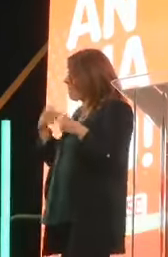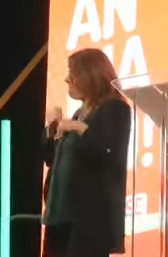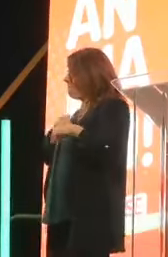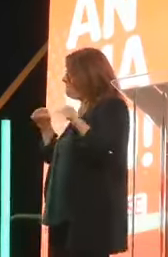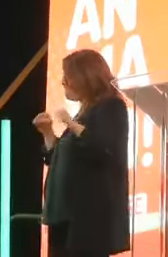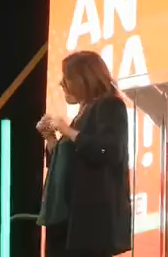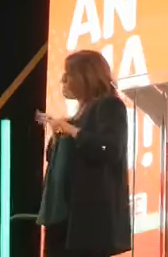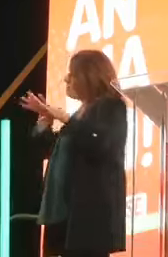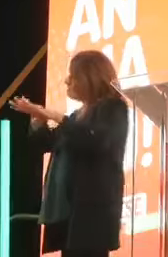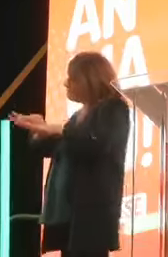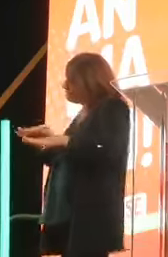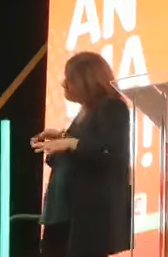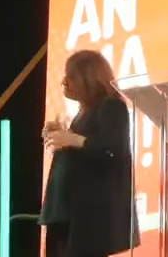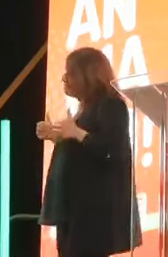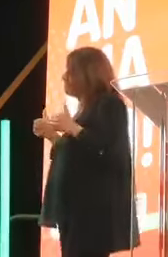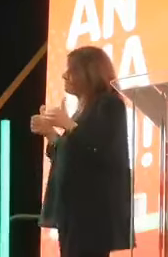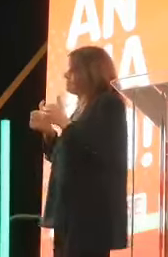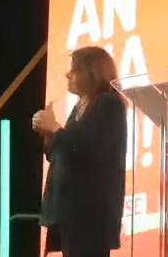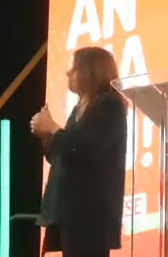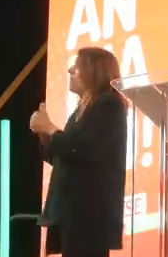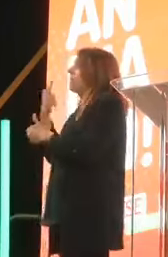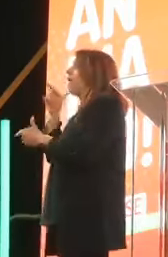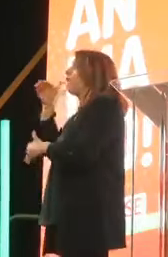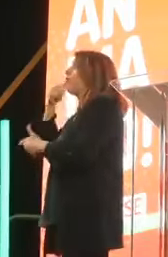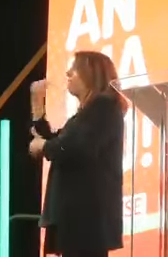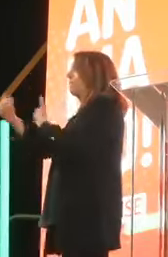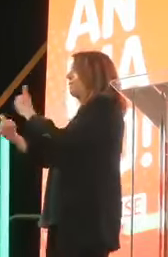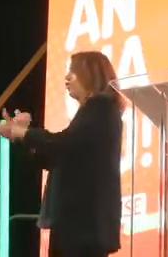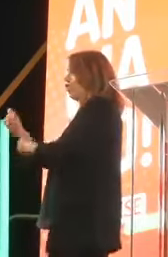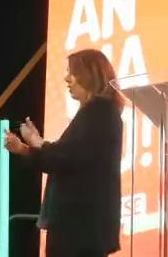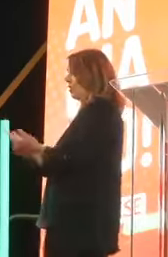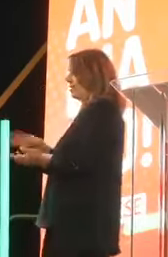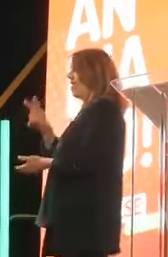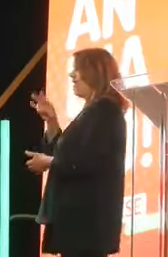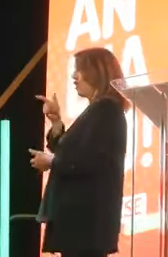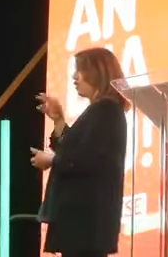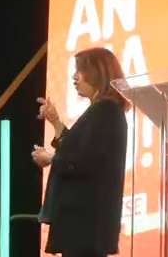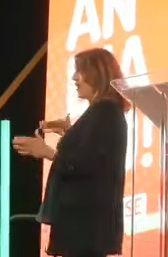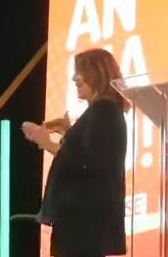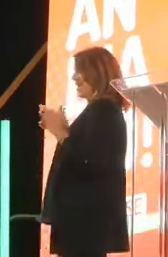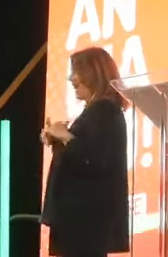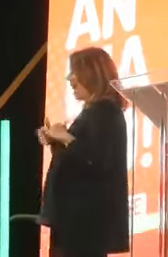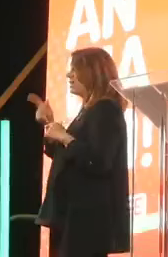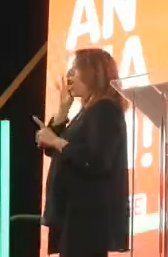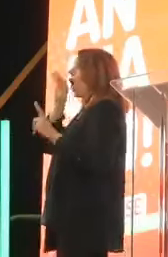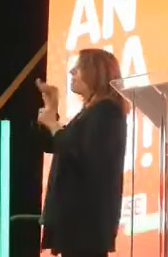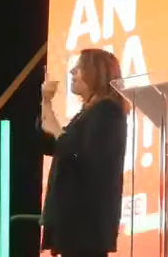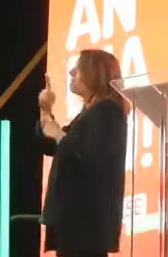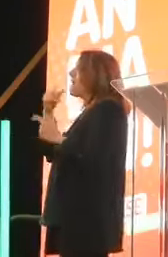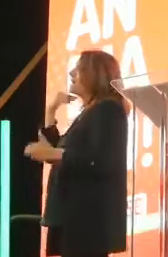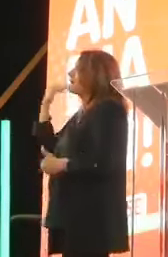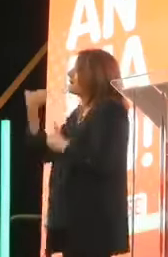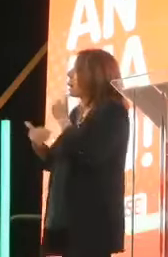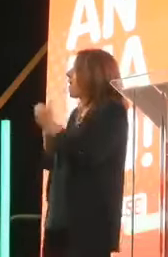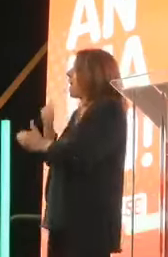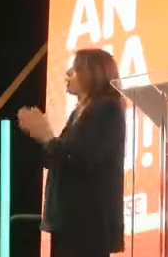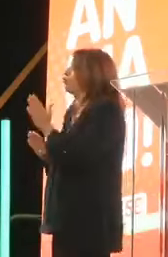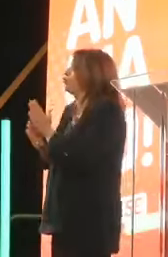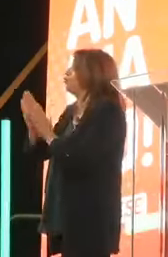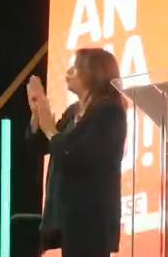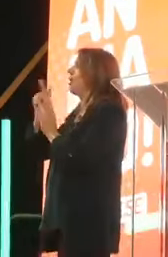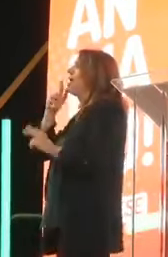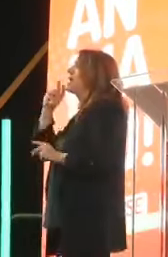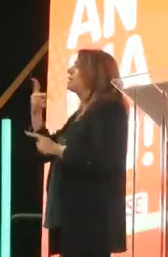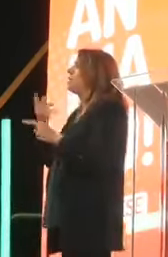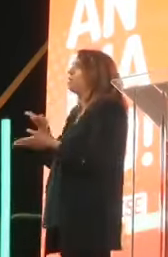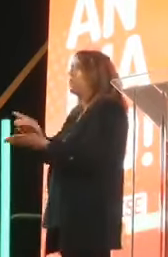per riuscire insieme a costruire un futuro migliore. Vito si candida per andare avanti nel rilancio e nella risposta a questi bisogni.